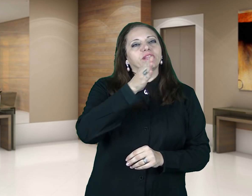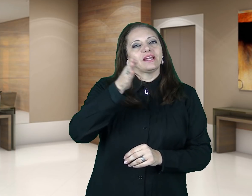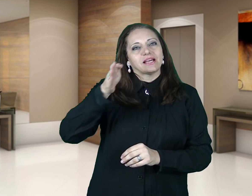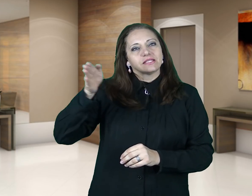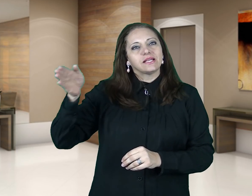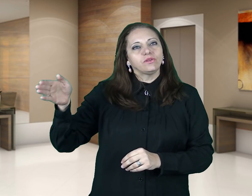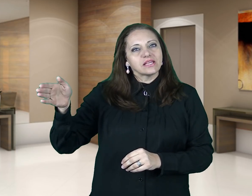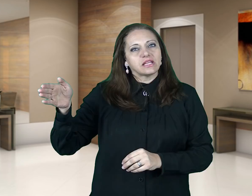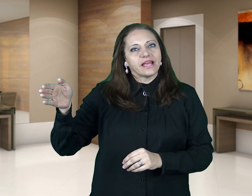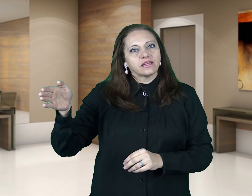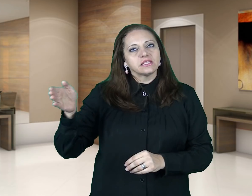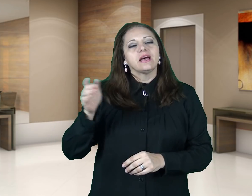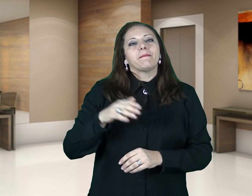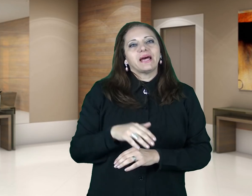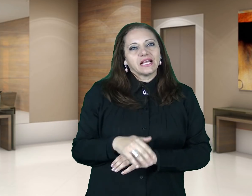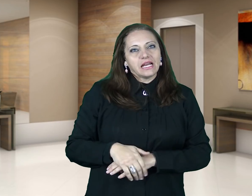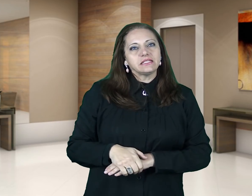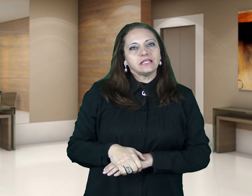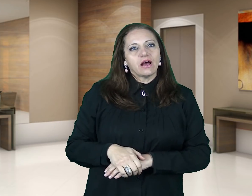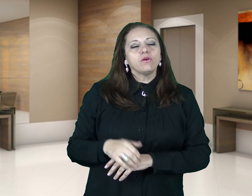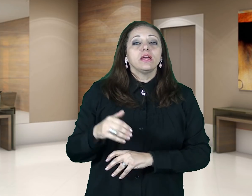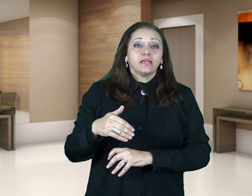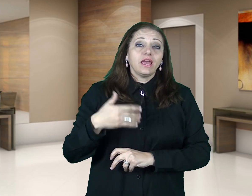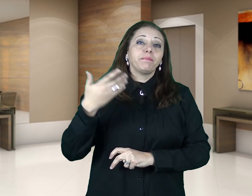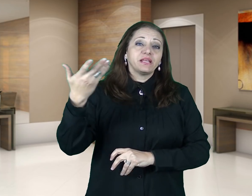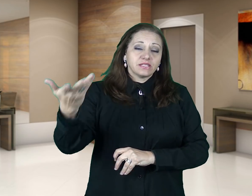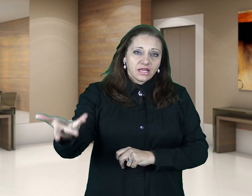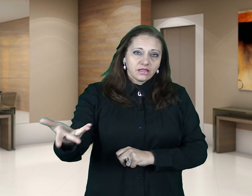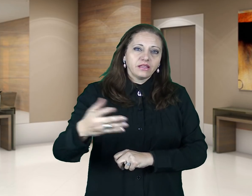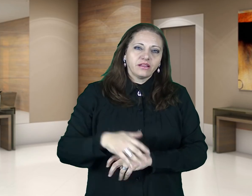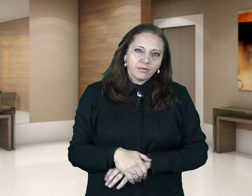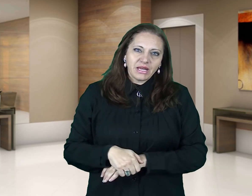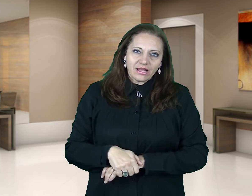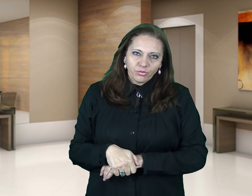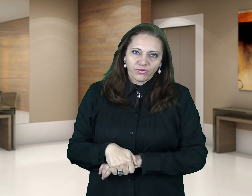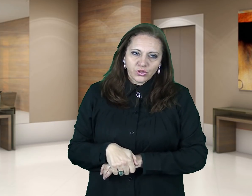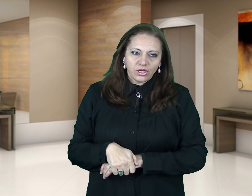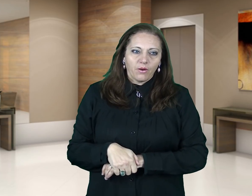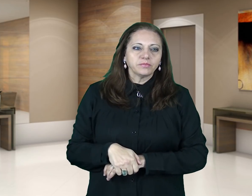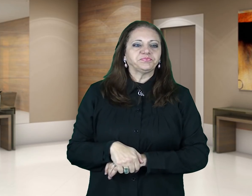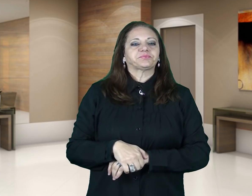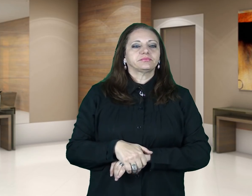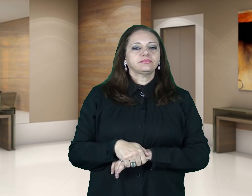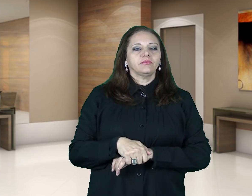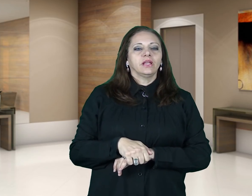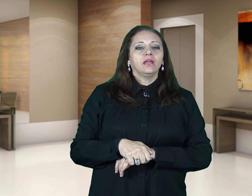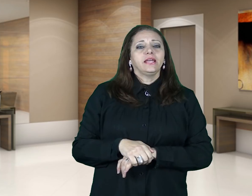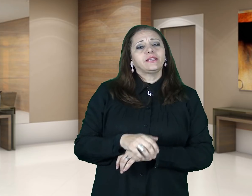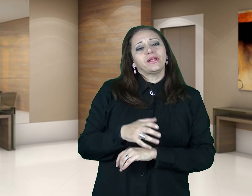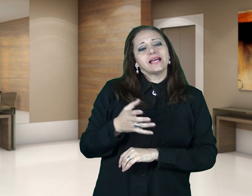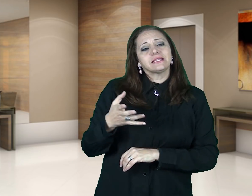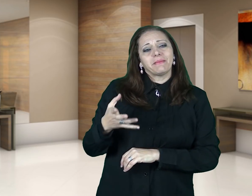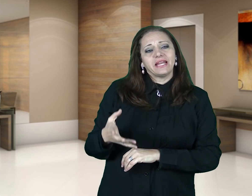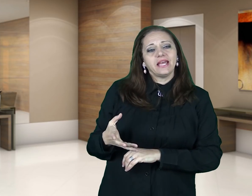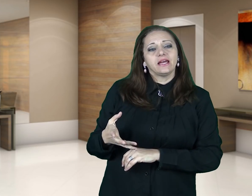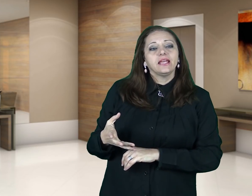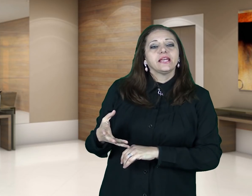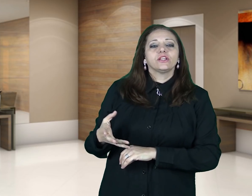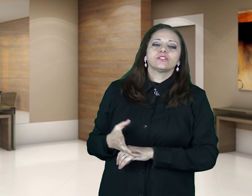a ordenação das letras para aquele sinal que representa determinado profissional. Então é dessa maneira que